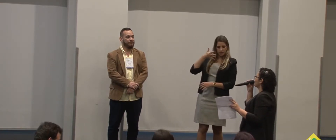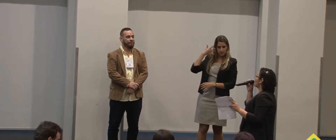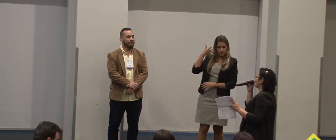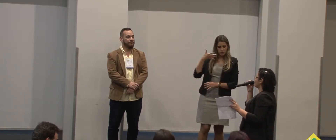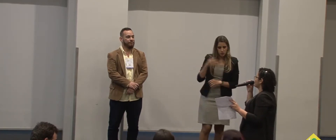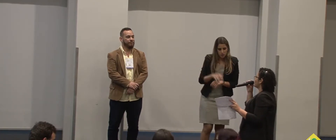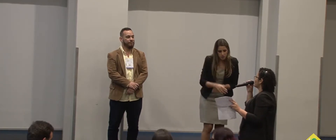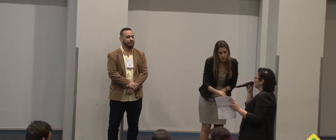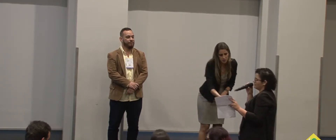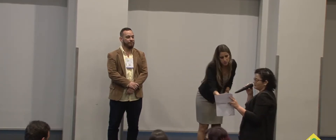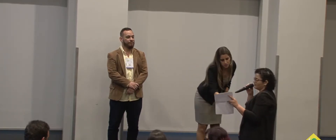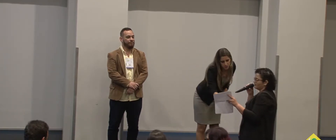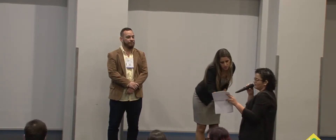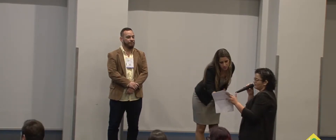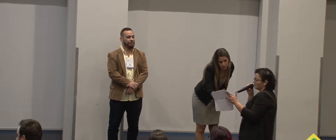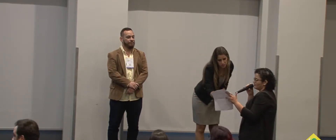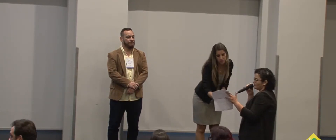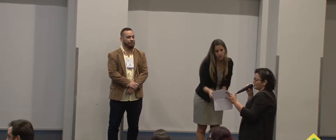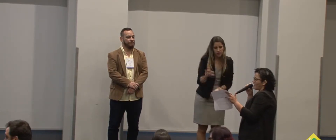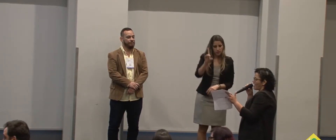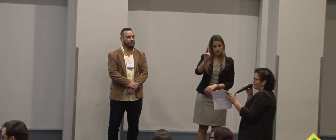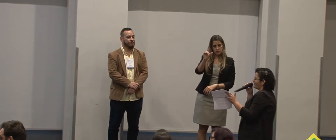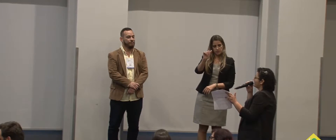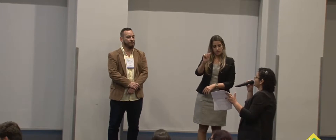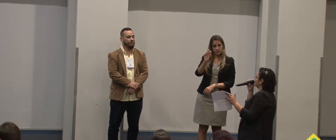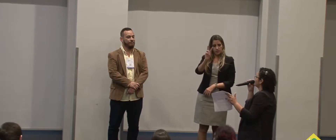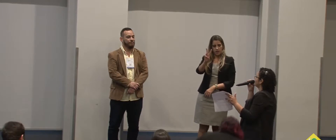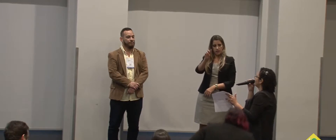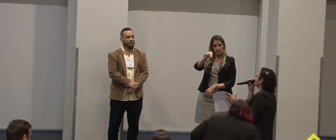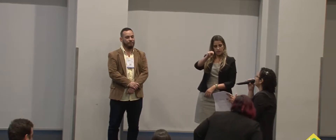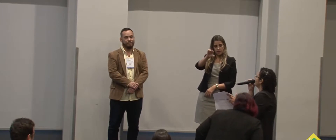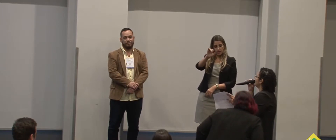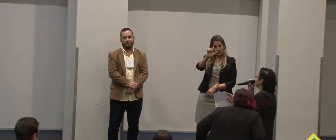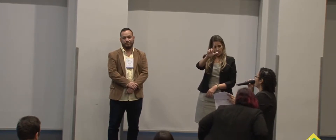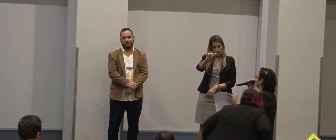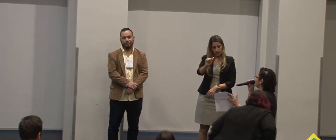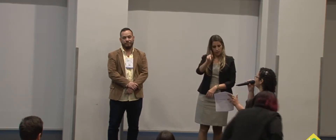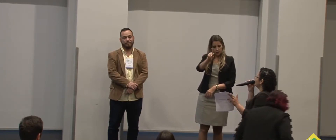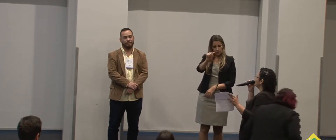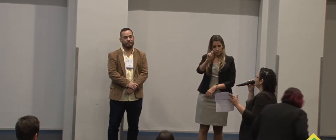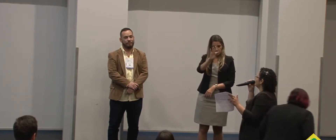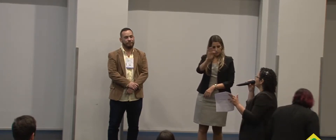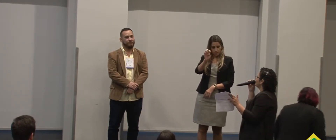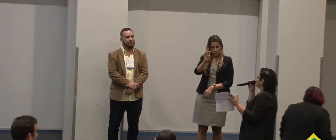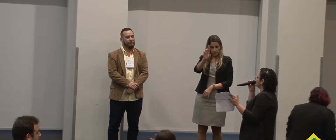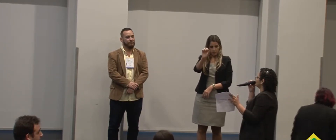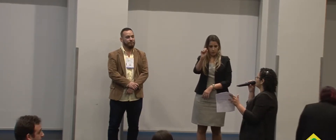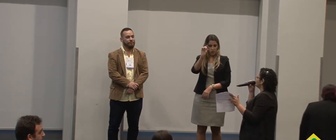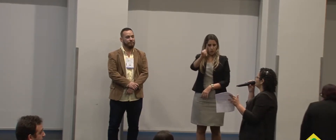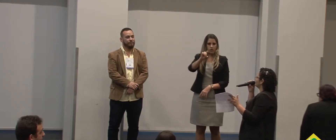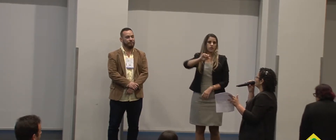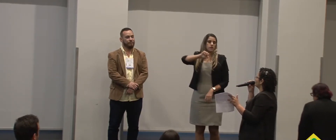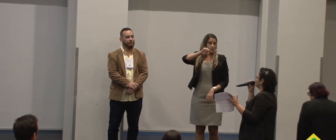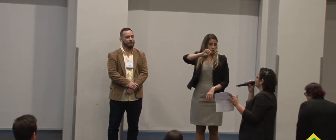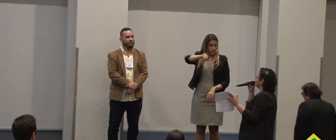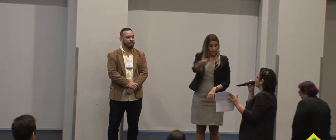de convidar a palestrante Daniela